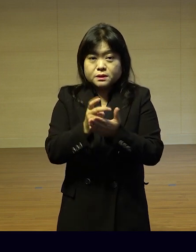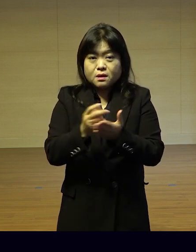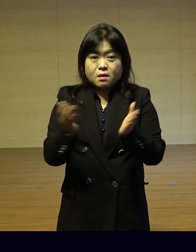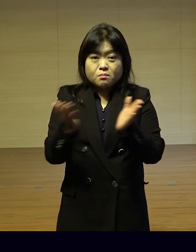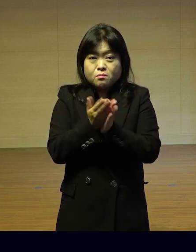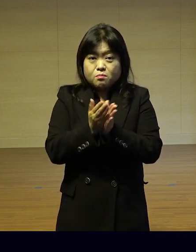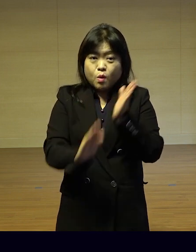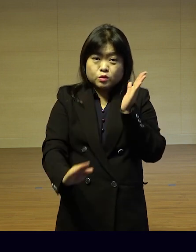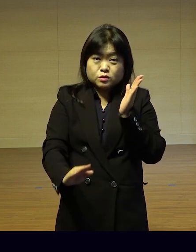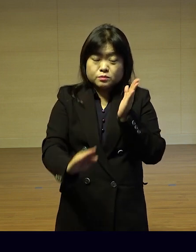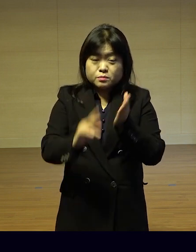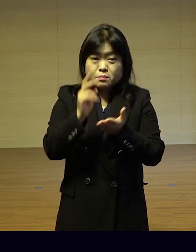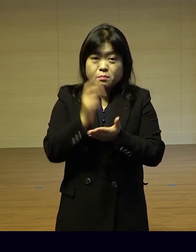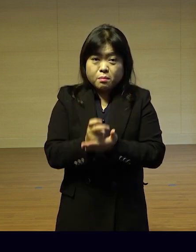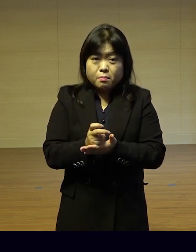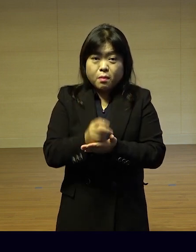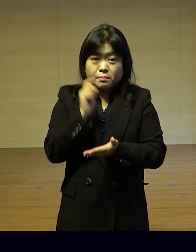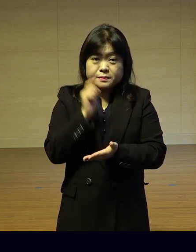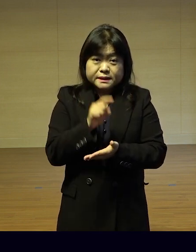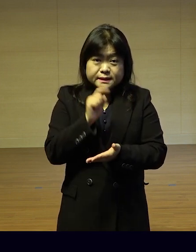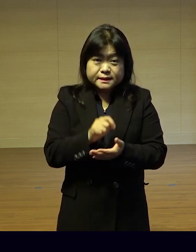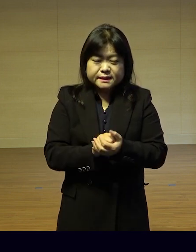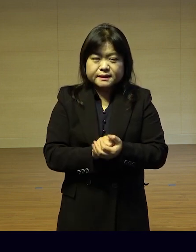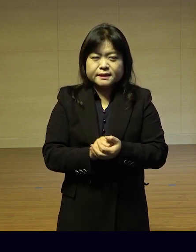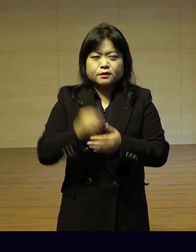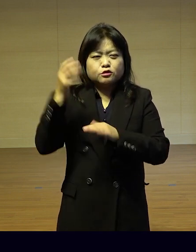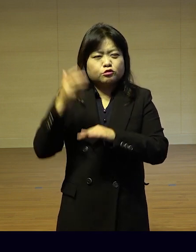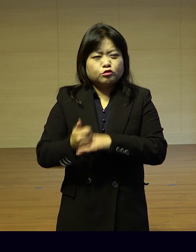법칙을 패러프라이징하면 그것이